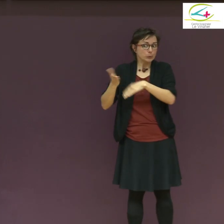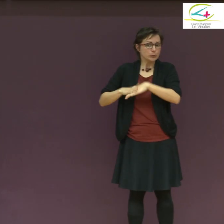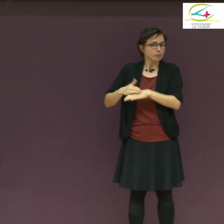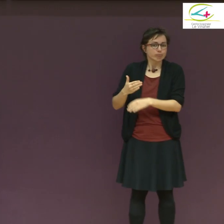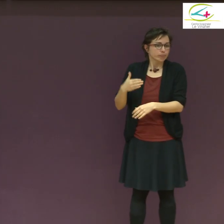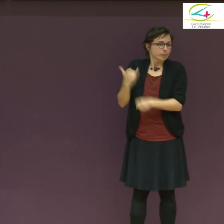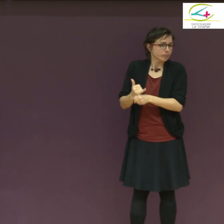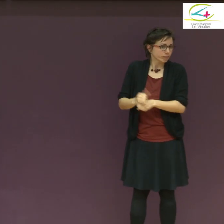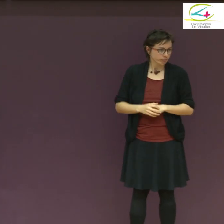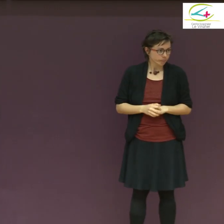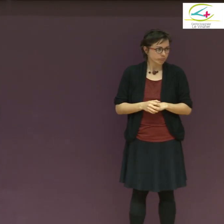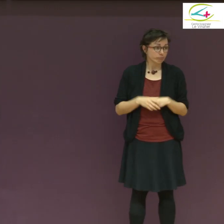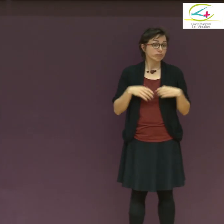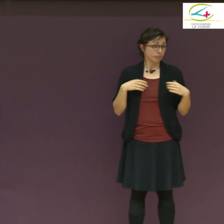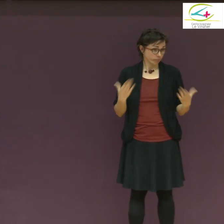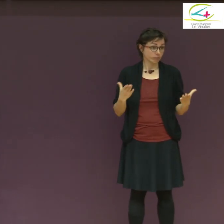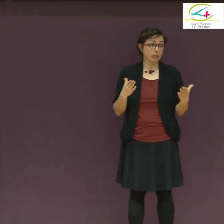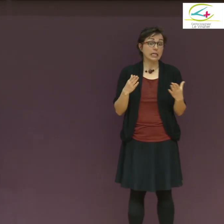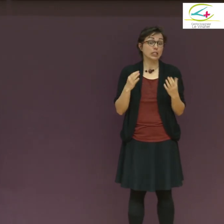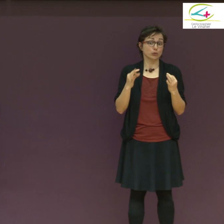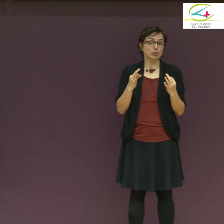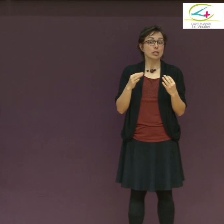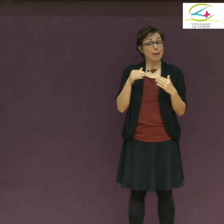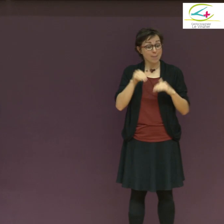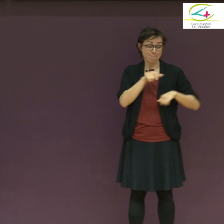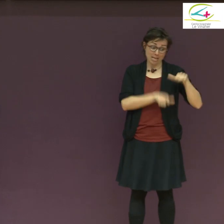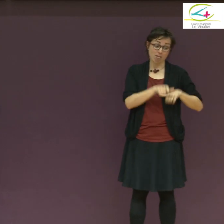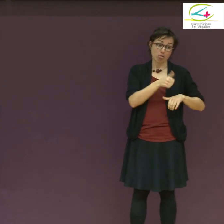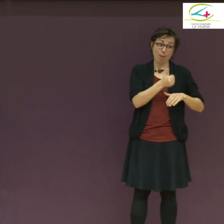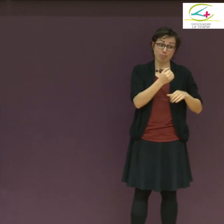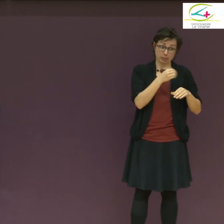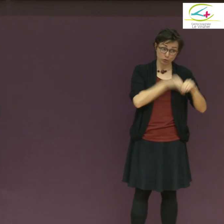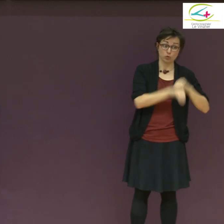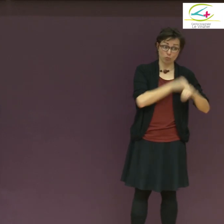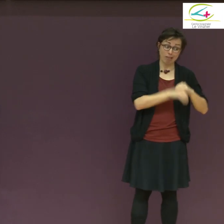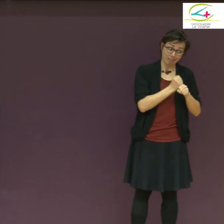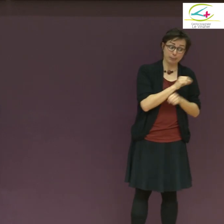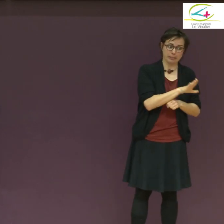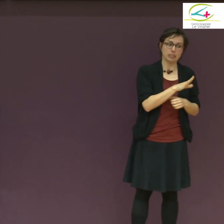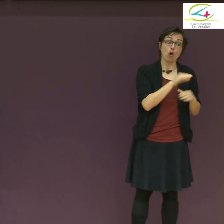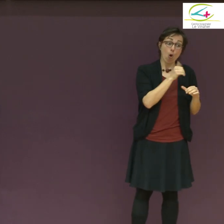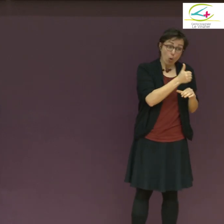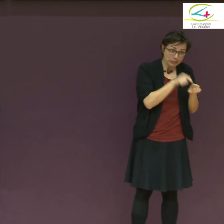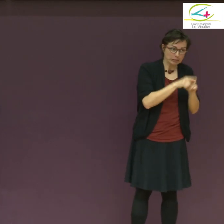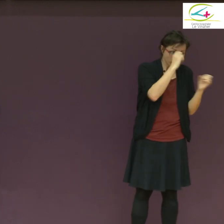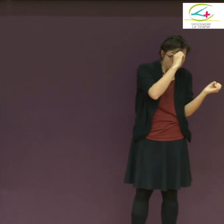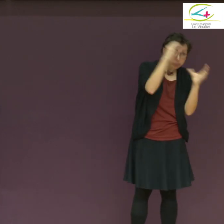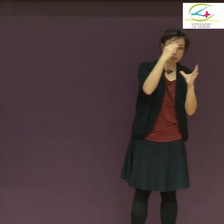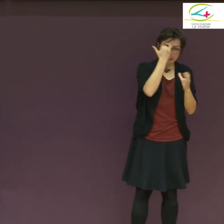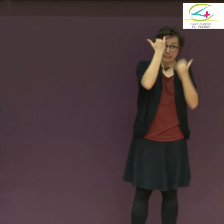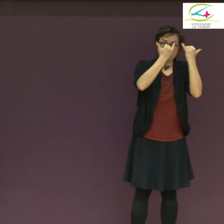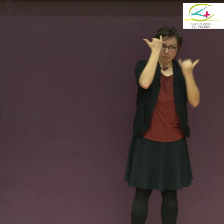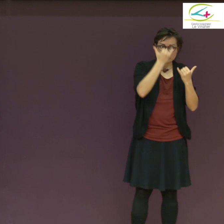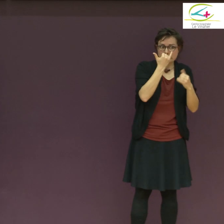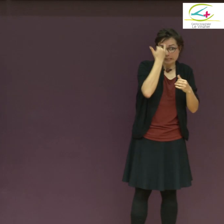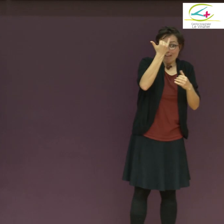mais y compris, et peut-être de façon plus inquiétante, chez les soignants aussi, et y compris chez les soignants en psychiatrie. Donc